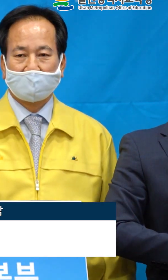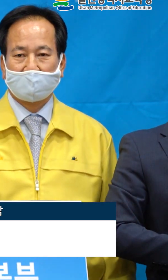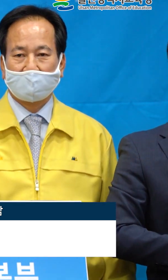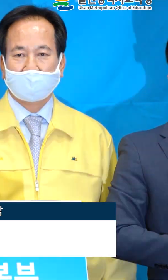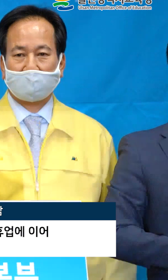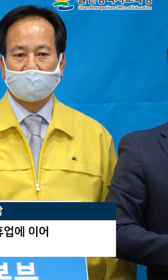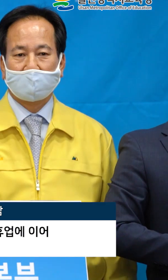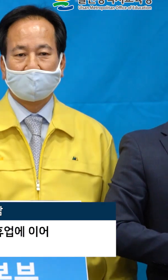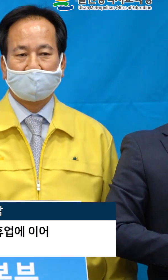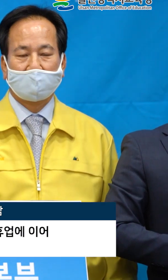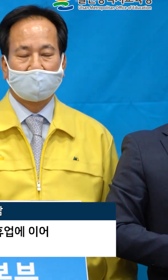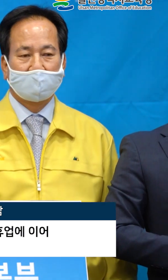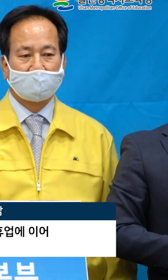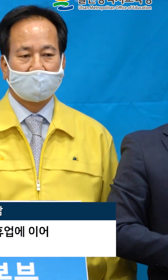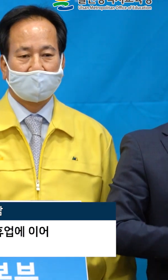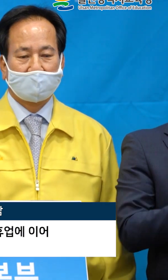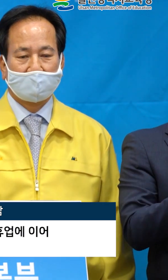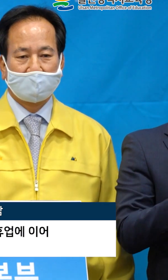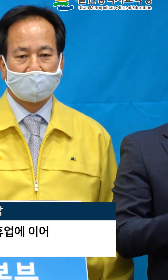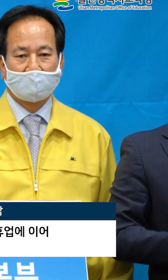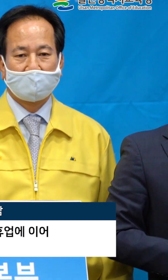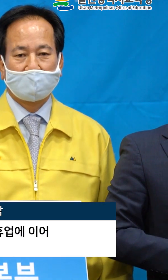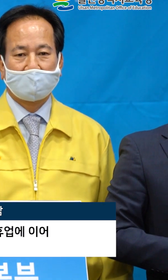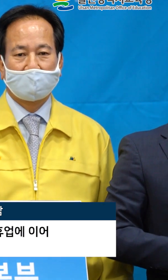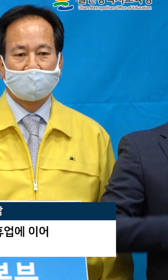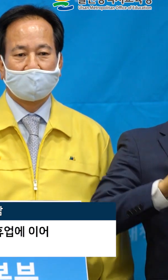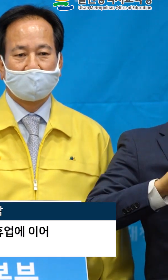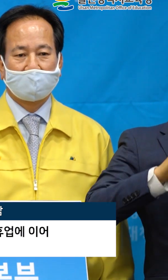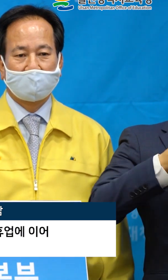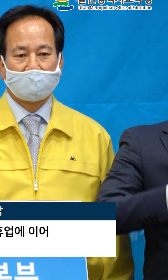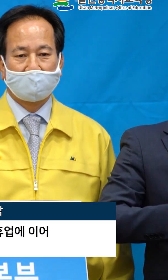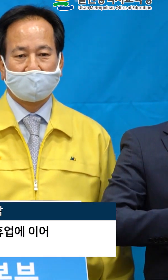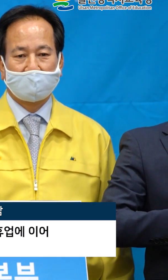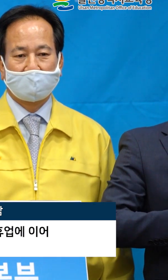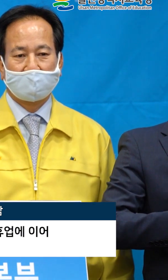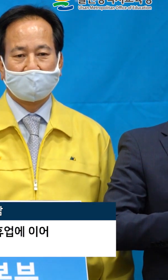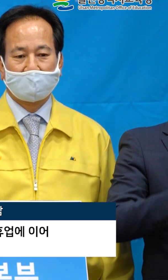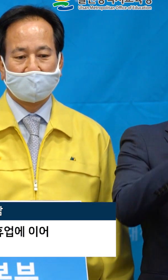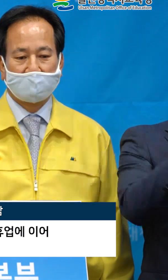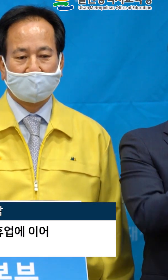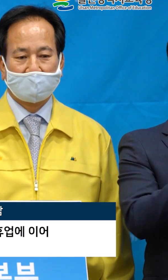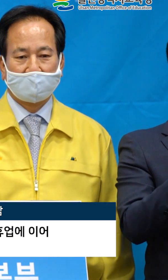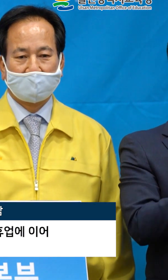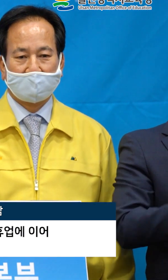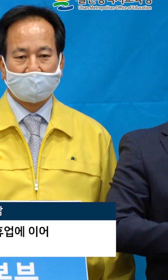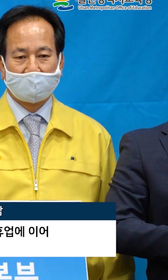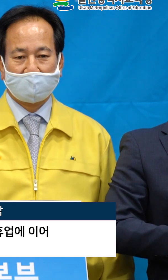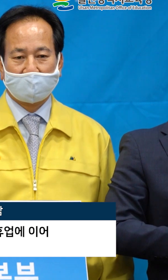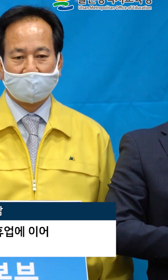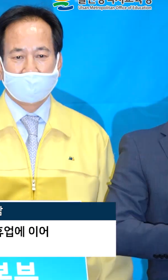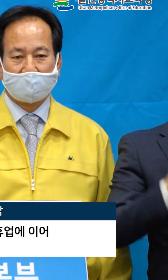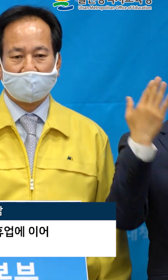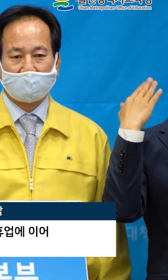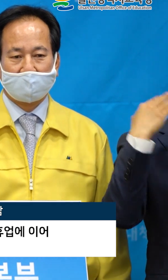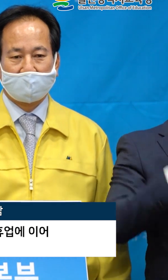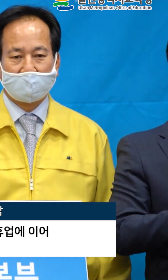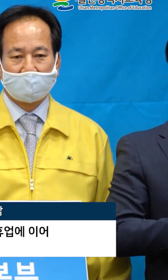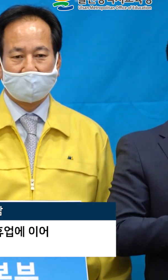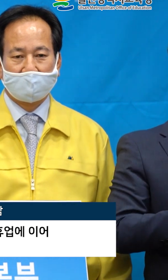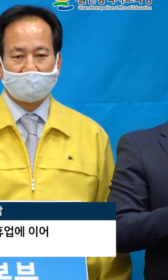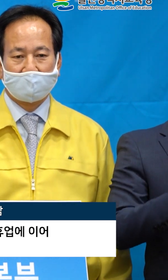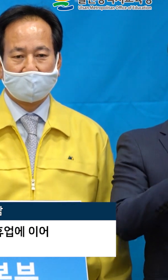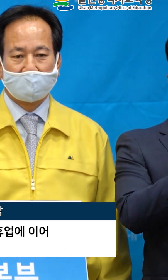노욱희입니다. 초유의 국가적 재난인 코로나19로 학교는 불가피하게 수차례 휴업에